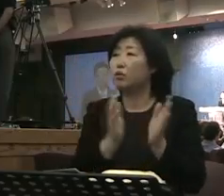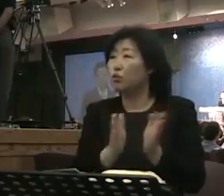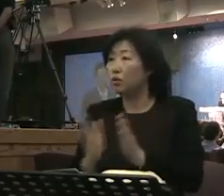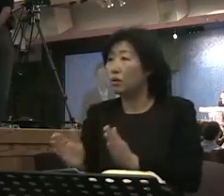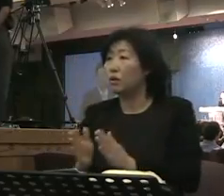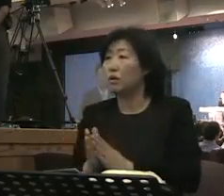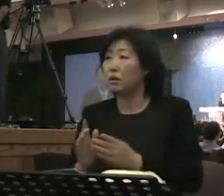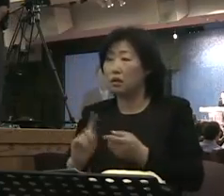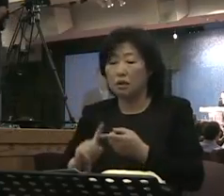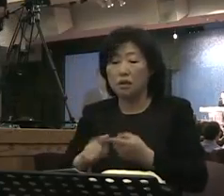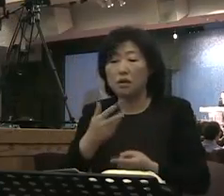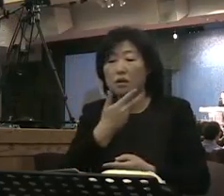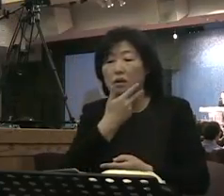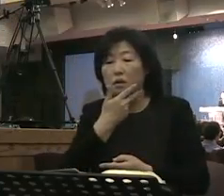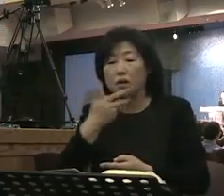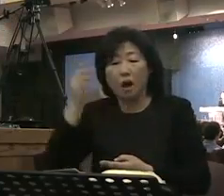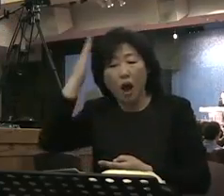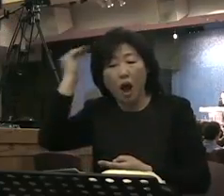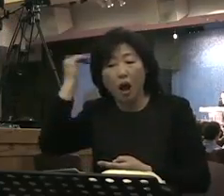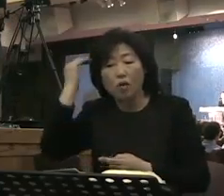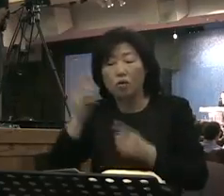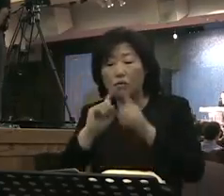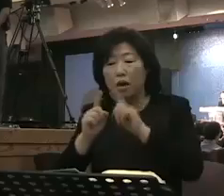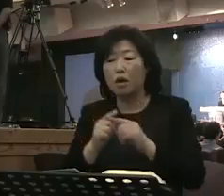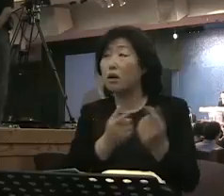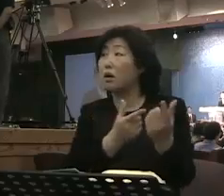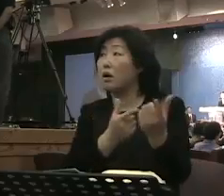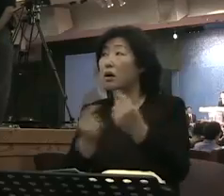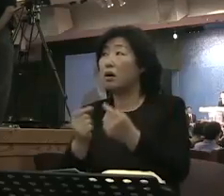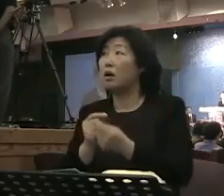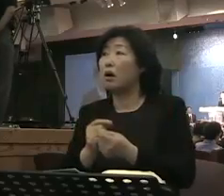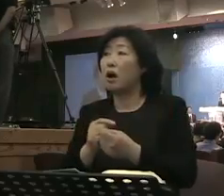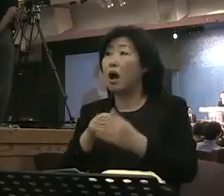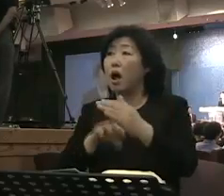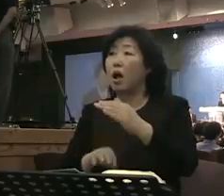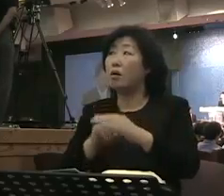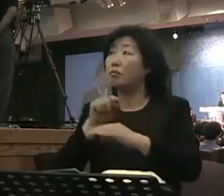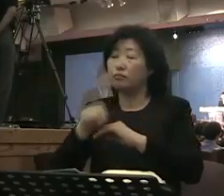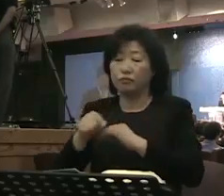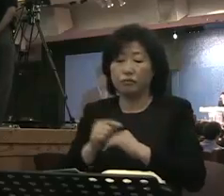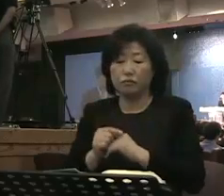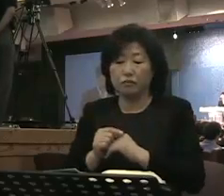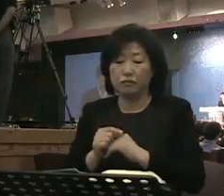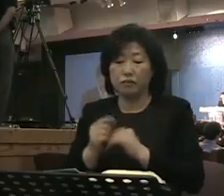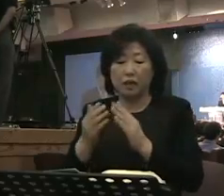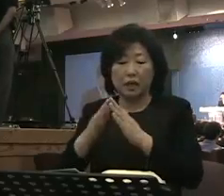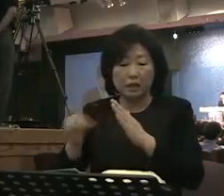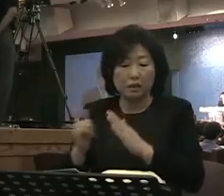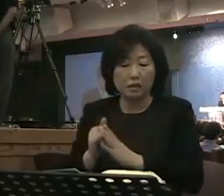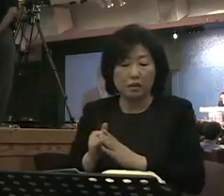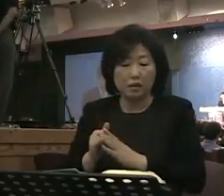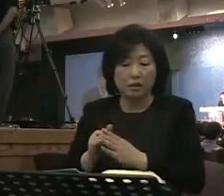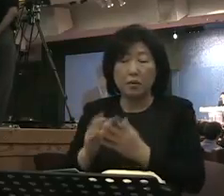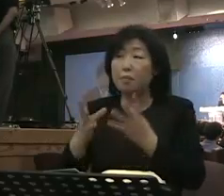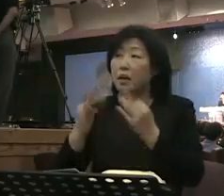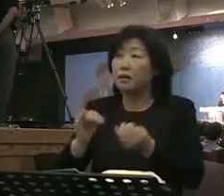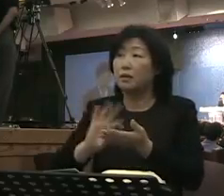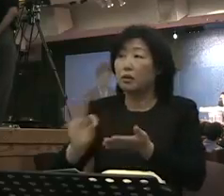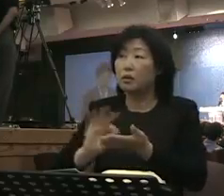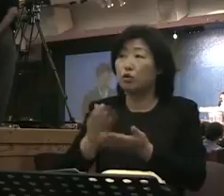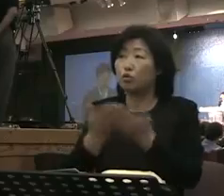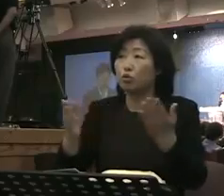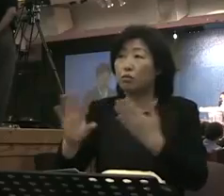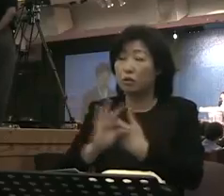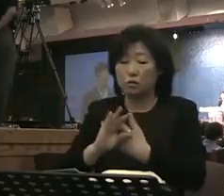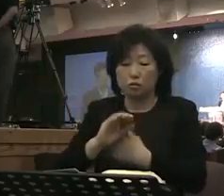순서지인데요. 영어와 한국말로 동시에 앞뒤면으로 되어 있습니다. 가정에서 많이 활용해 주시면 좋겠네요. 5월